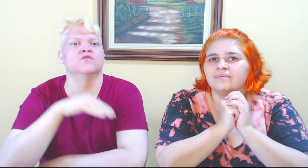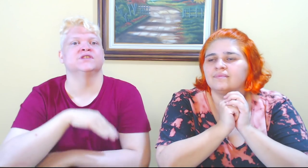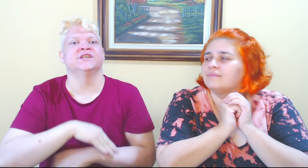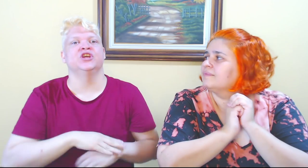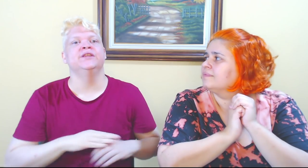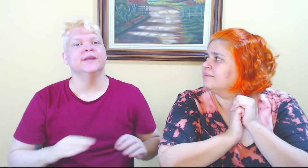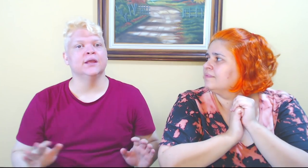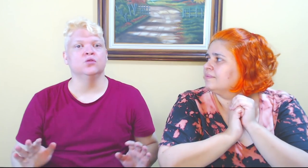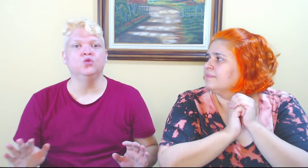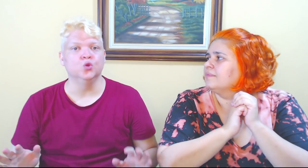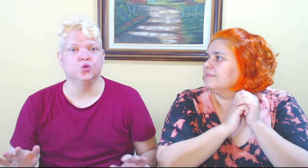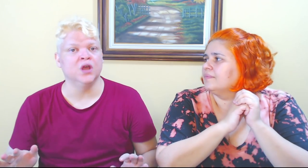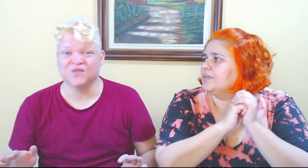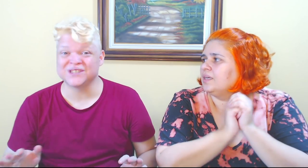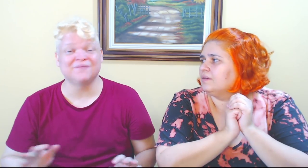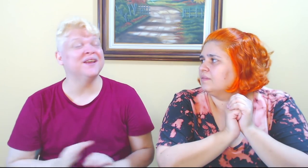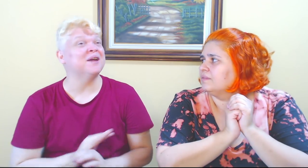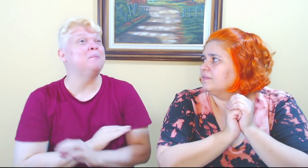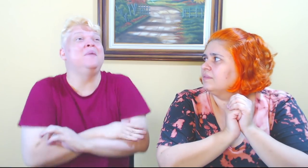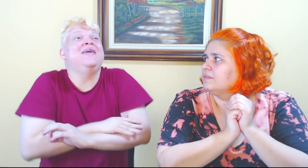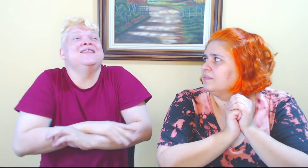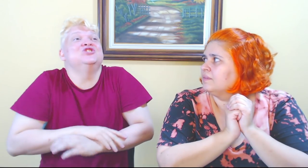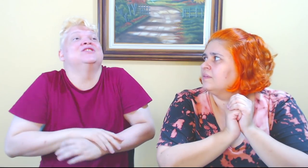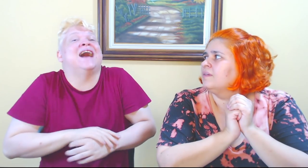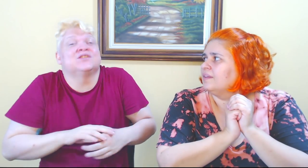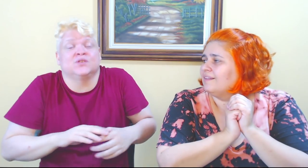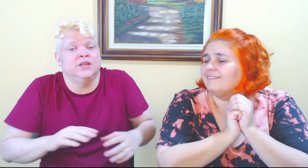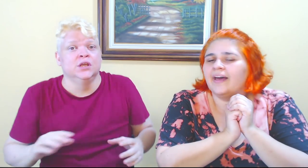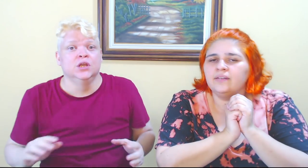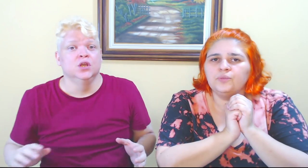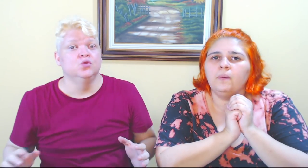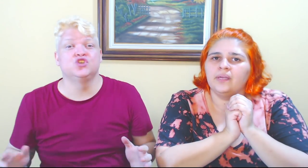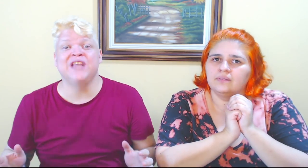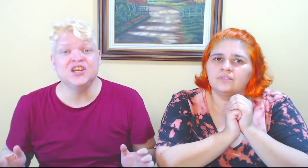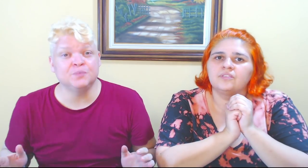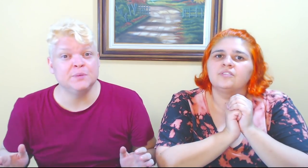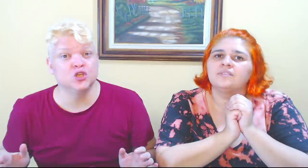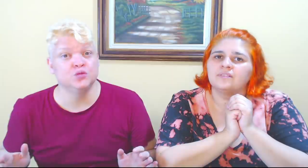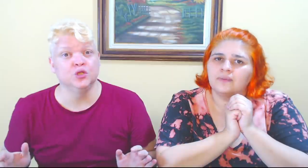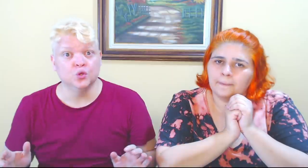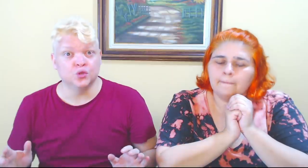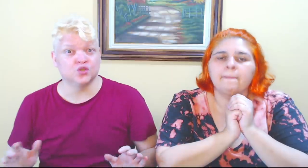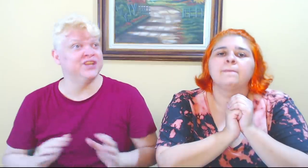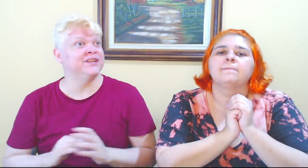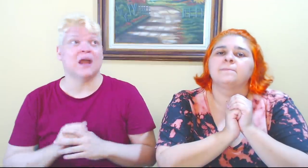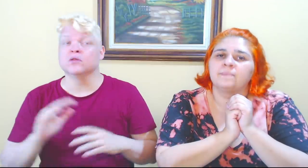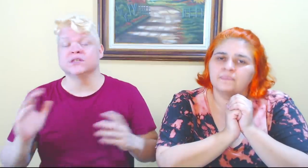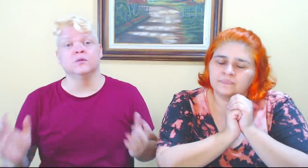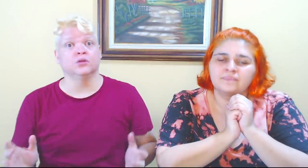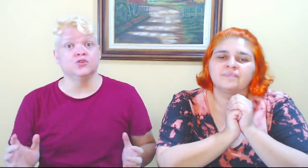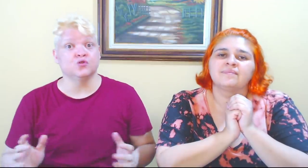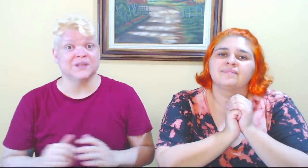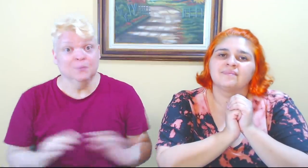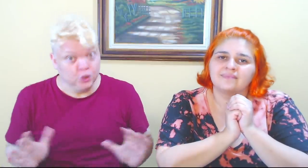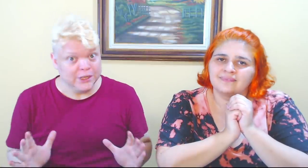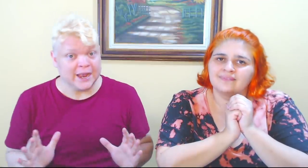você Já entendendo tudo Não Você fica perdidaço Em vários momentos Nos dez primeiros minutos Que tá acontecendo Um montão de coisa Muito legal